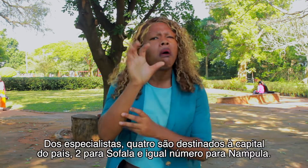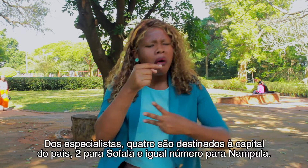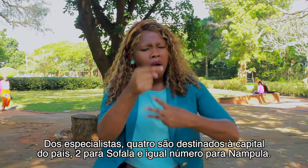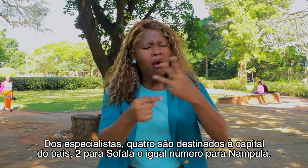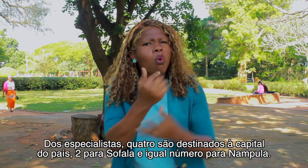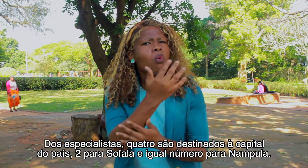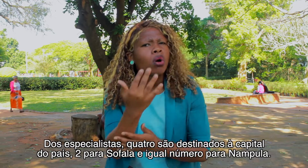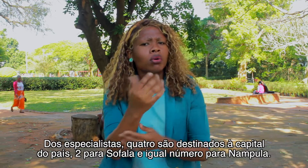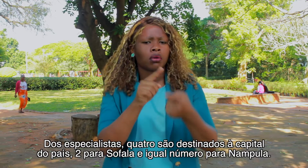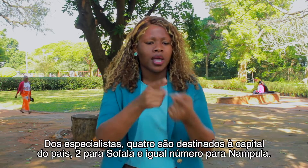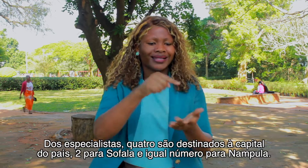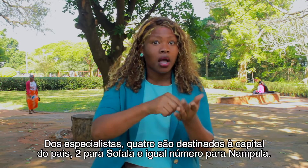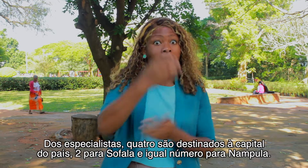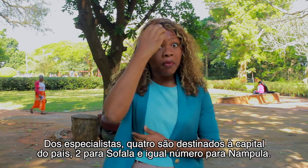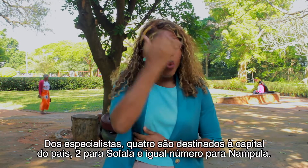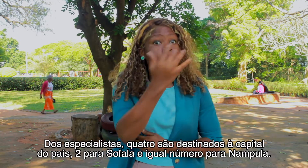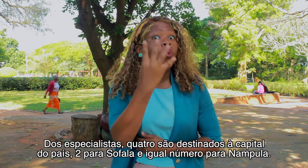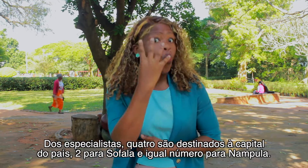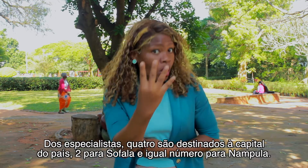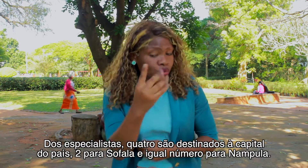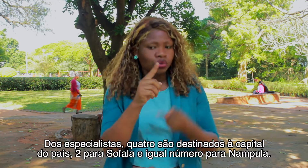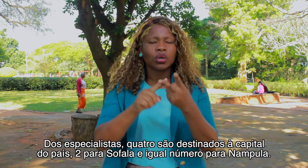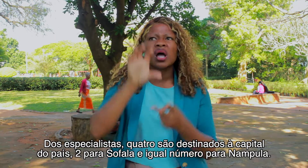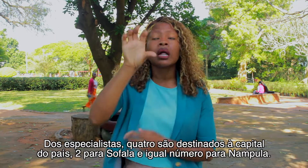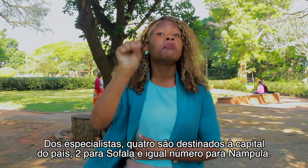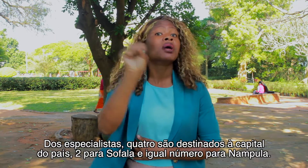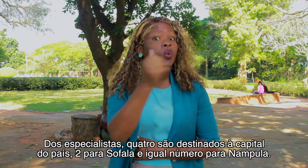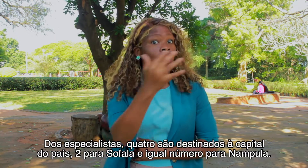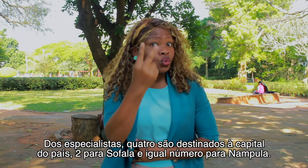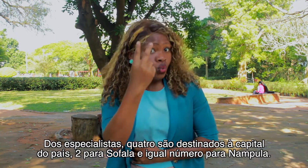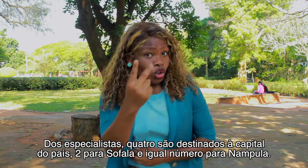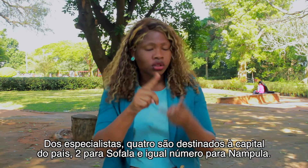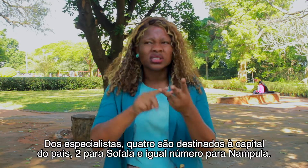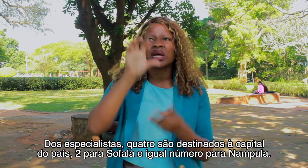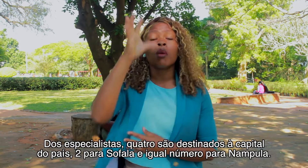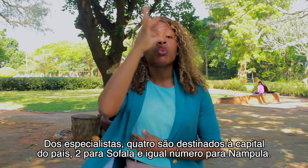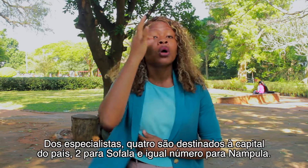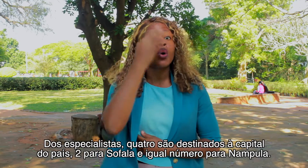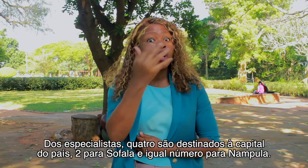especialistas, 4 são destinados à capital do país, 2 para Sofala e igual número para Nampula.